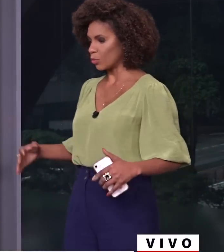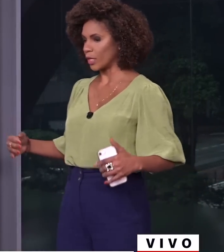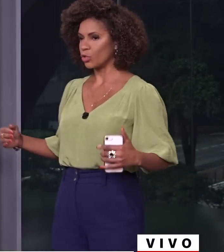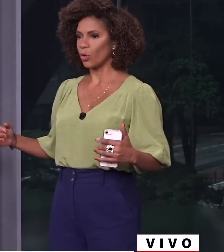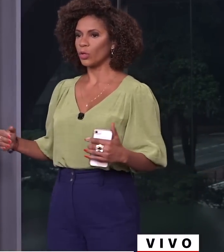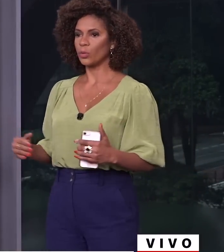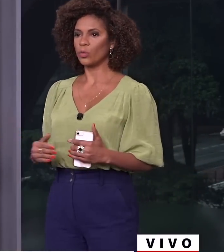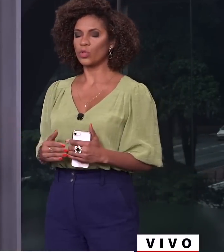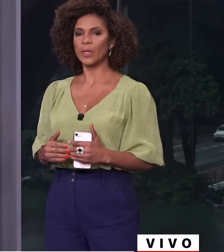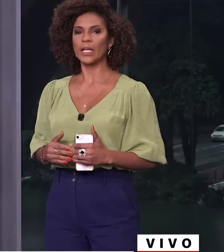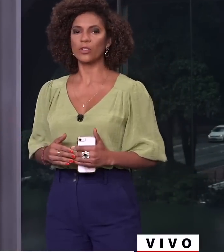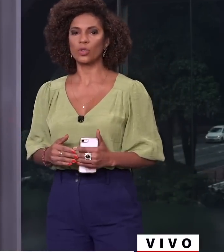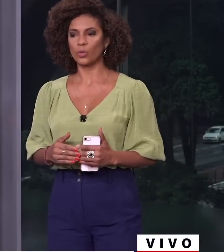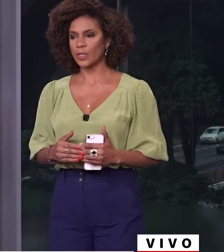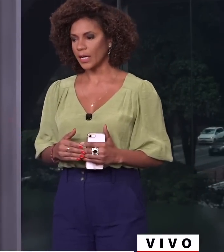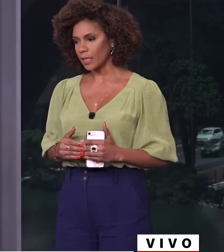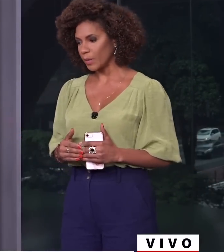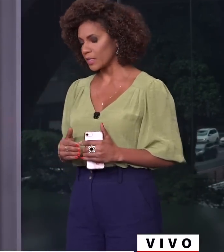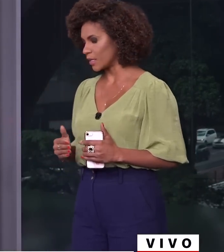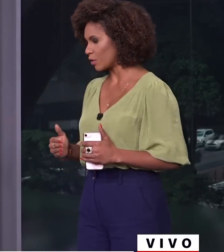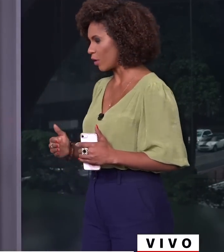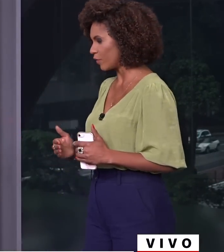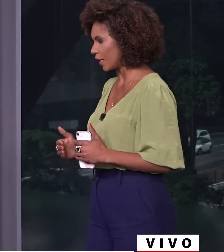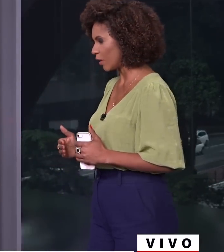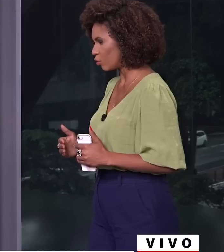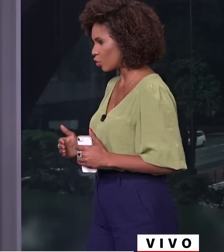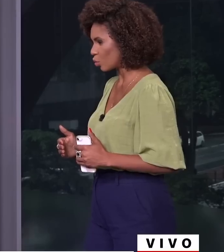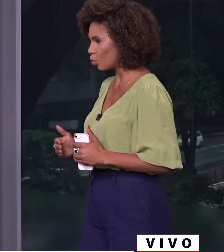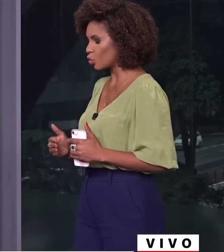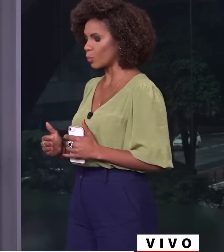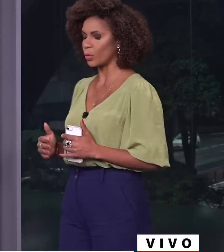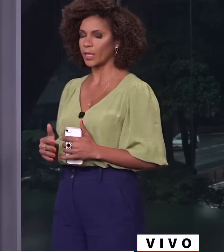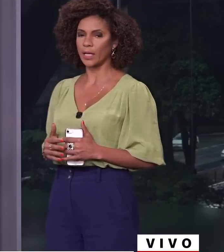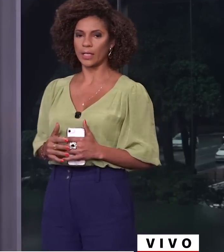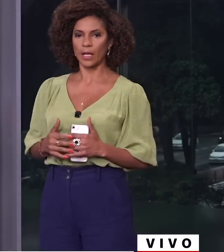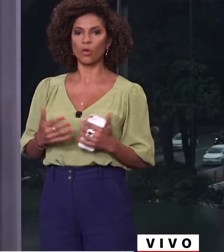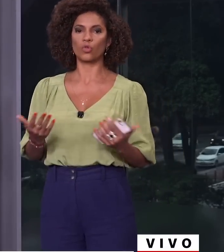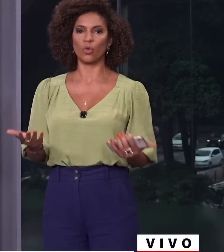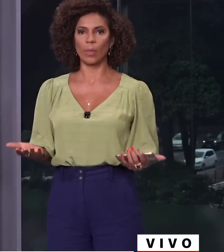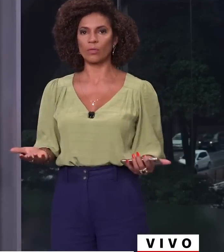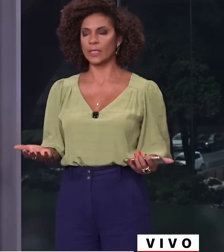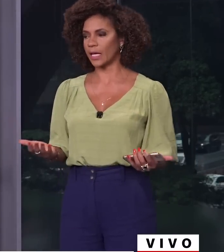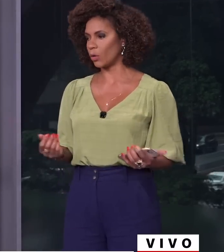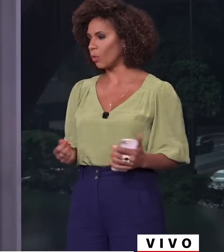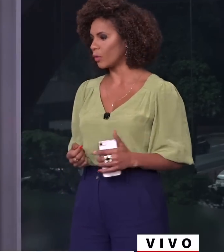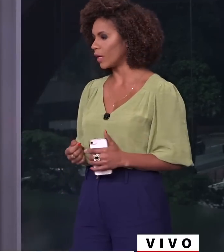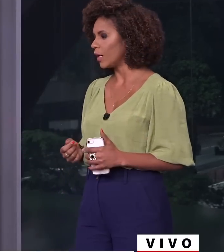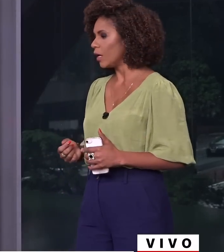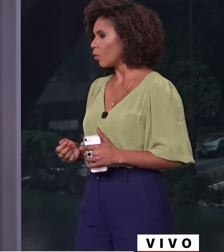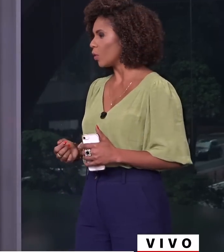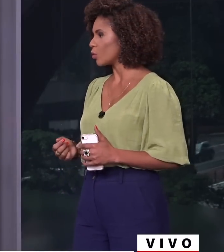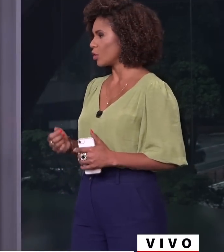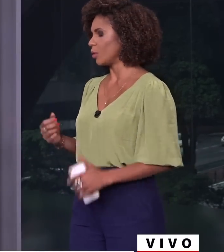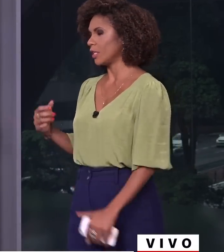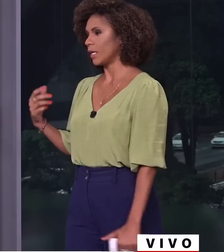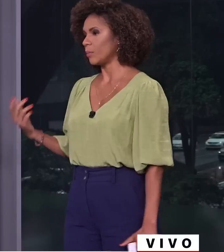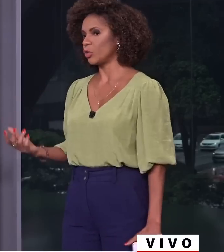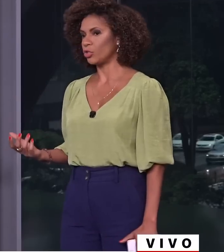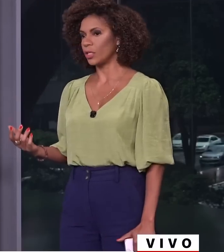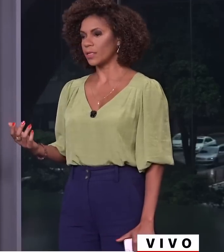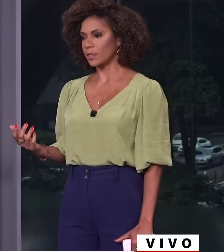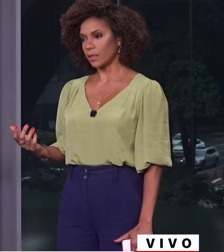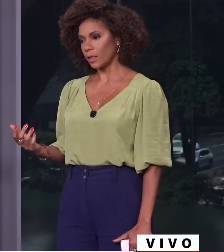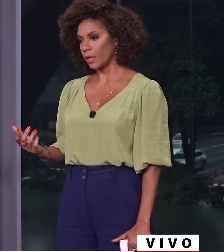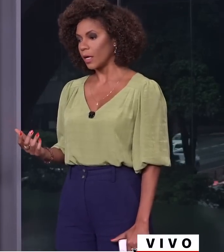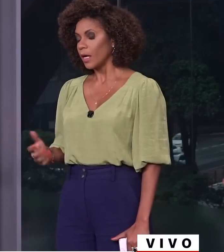clássico né De quanto os ministros ainda precisam afinar o discurso porque causou um mal estar ontem quando o seu